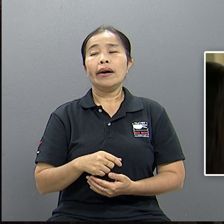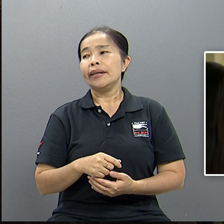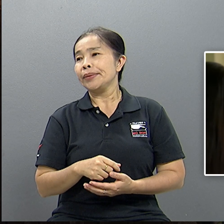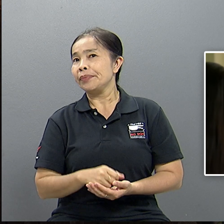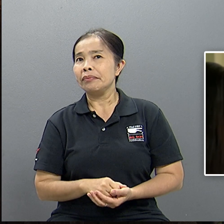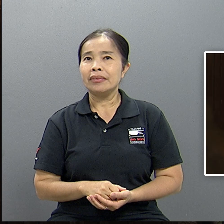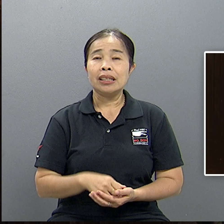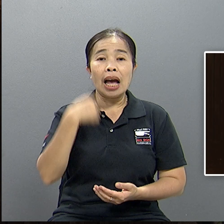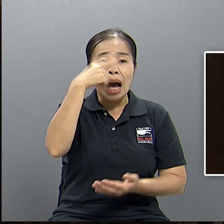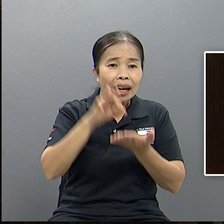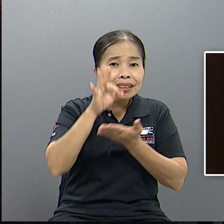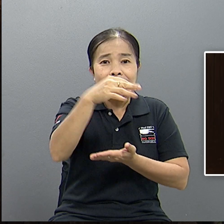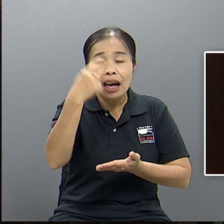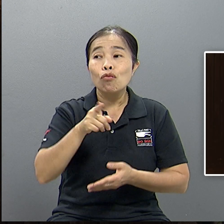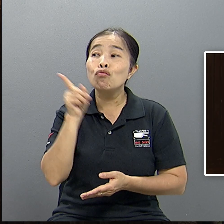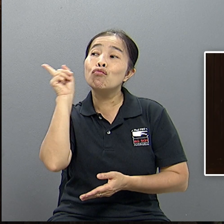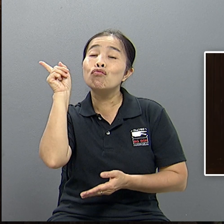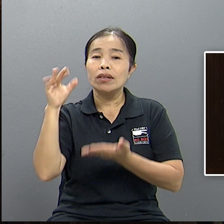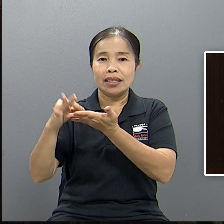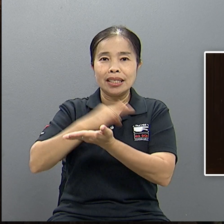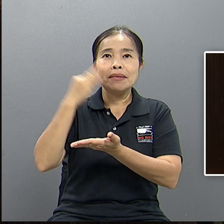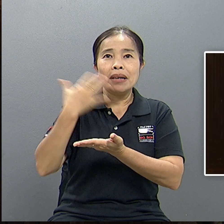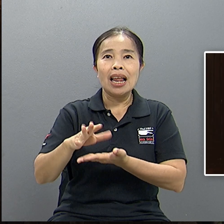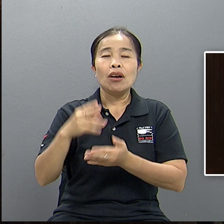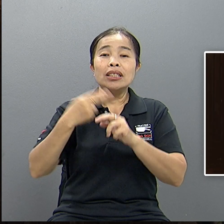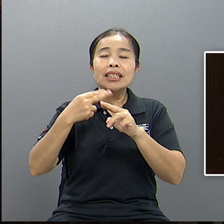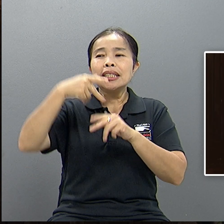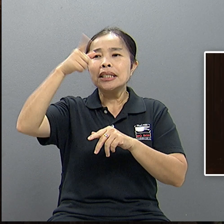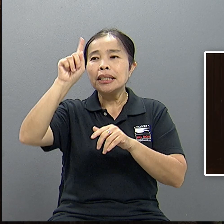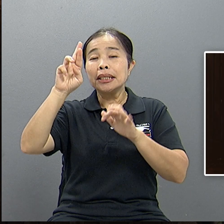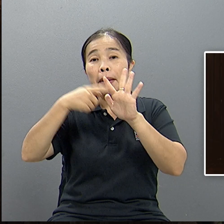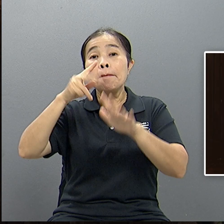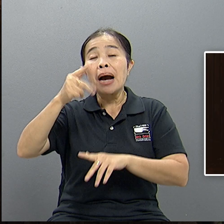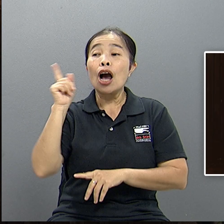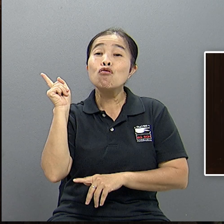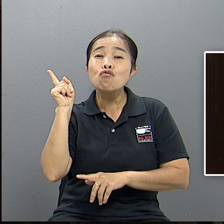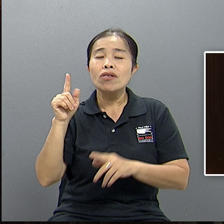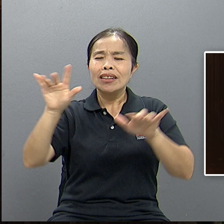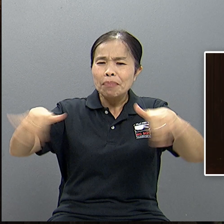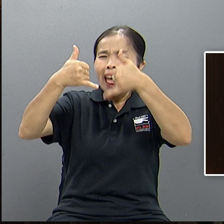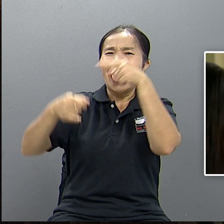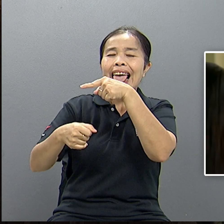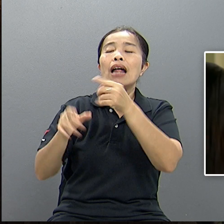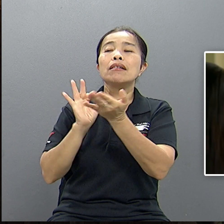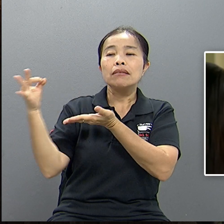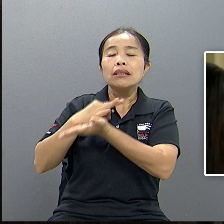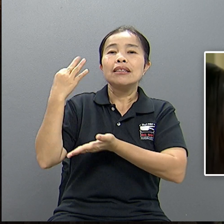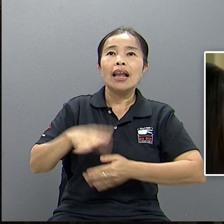ใครซื้อไปหรือจ๊ะ คุณปรางข้างหวังตำหนักเจ้าจอมมรกตที่เดินออกไปเมื่อตะกี้ยังไงเล่า